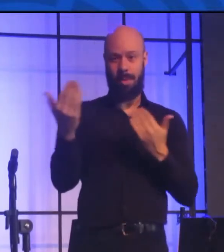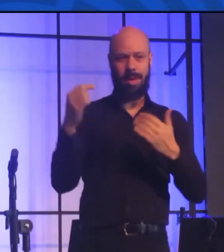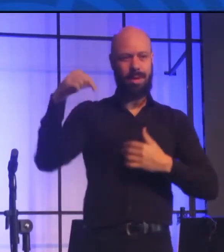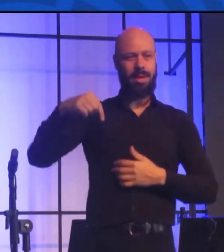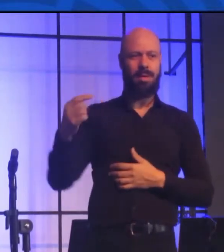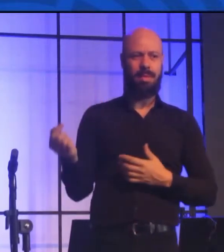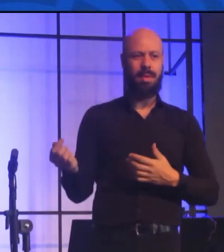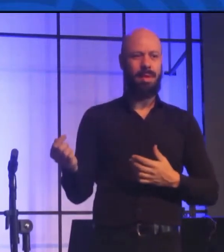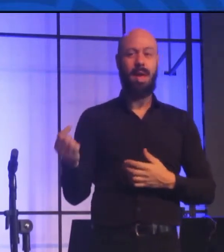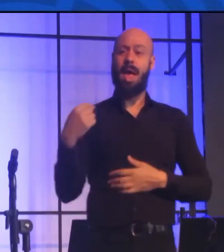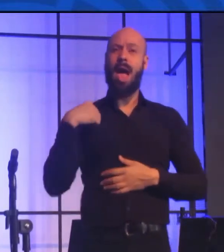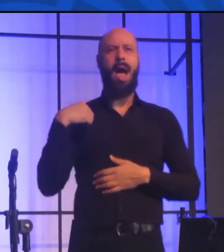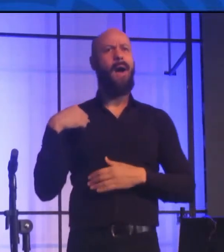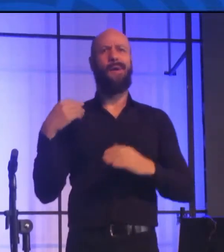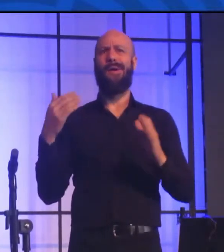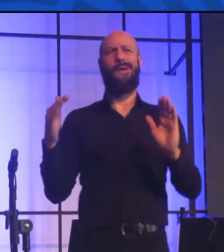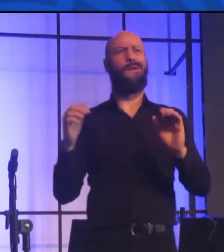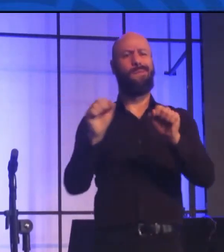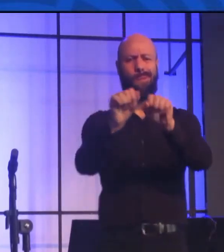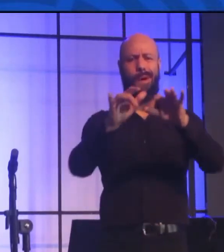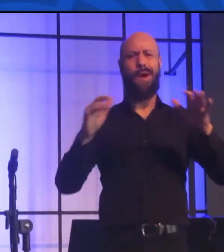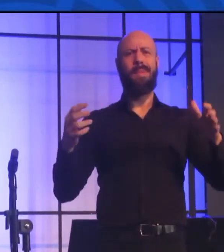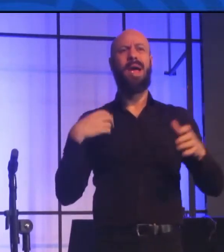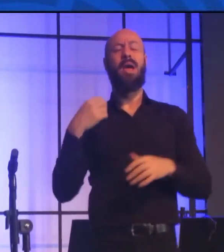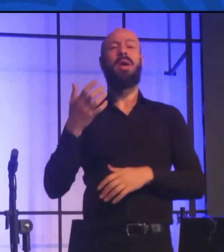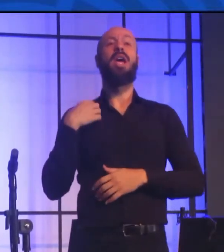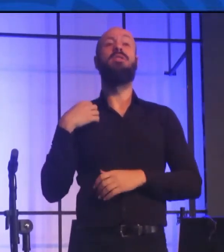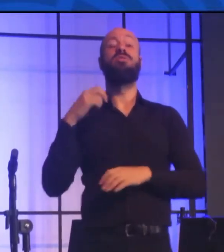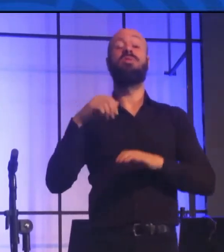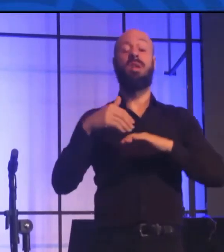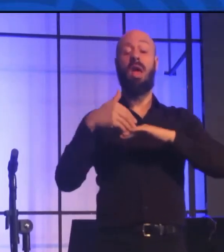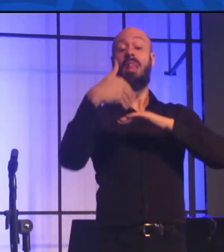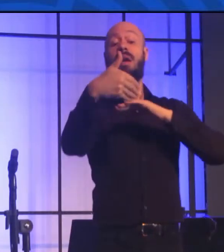embora. Não foi isso que eles disseram.